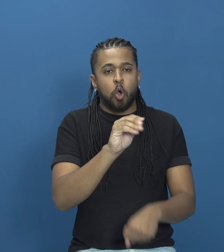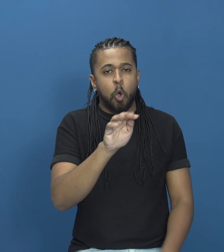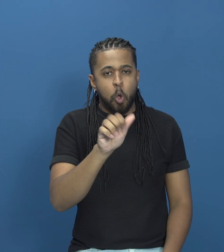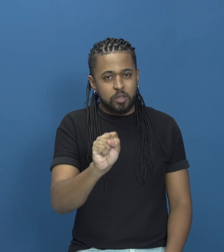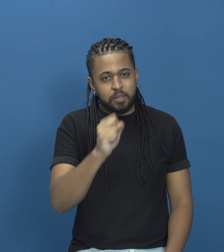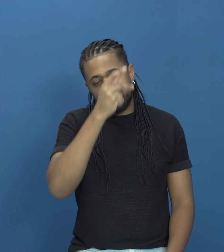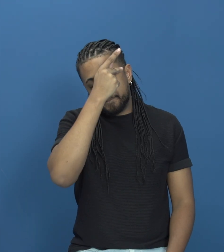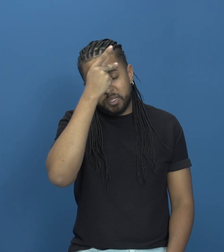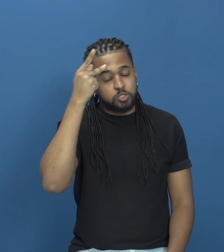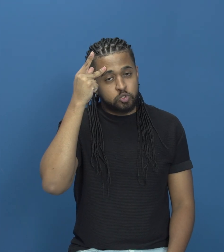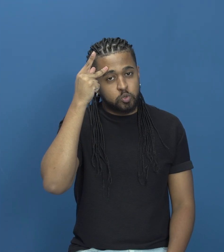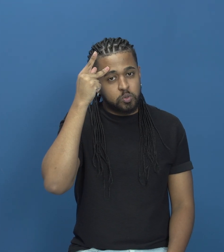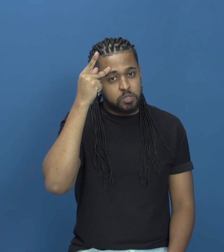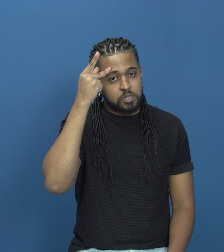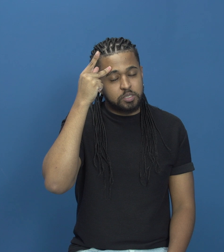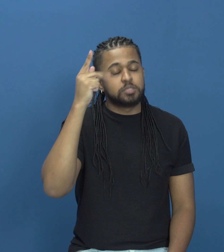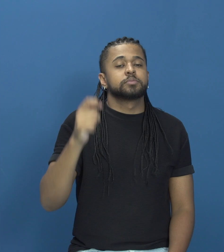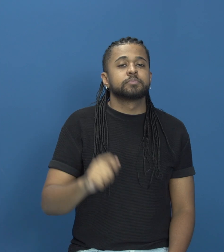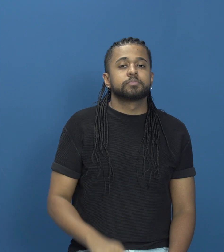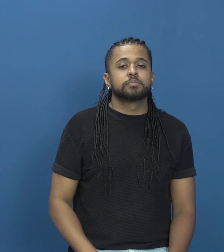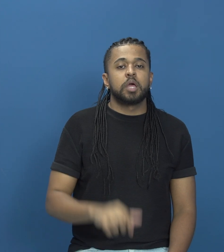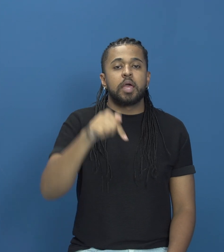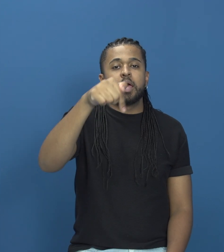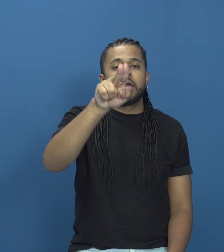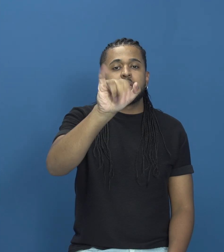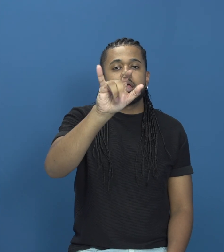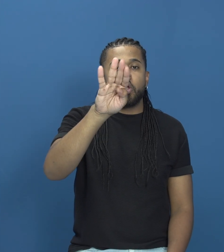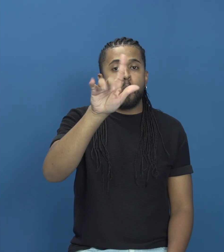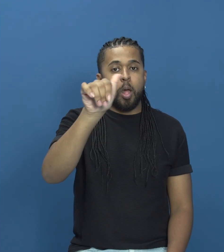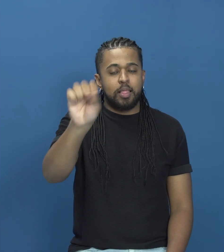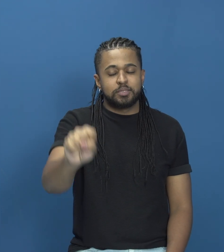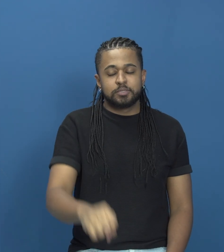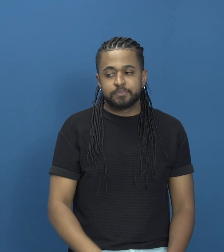cotas destinadas a pessoas autodeclarados quilombolas.